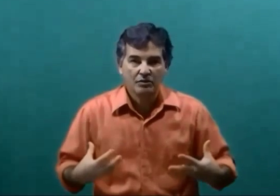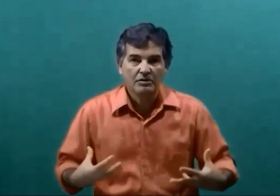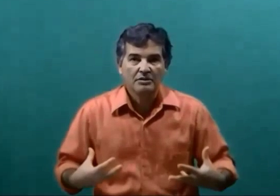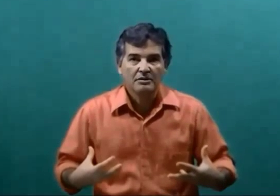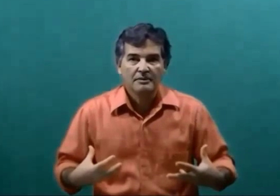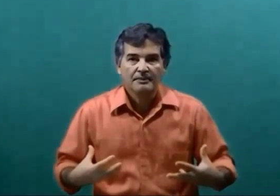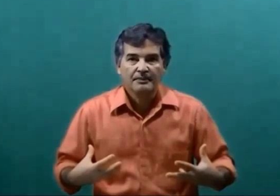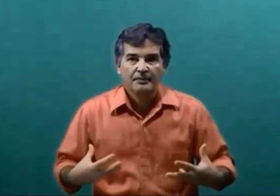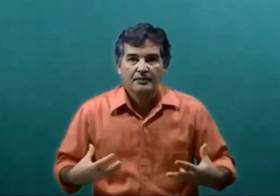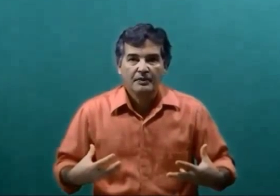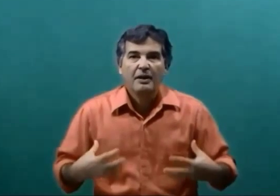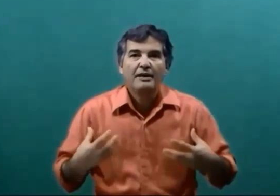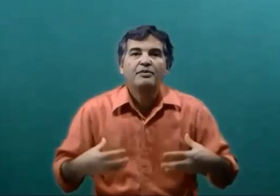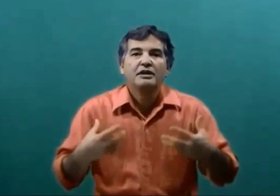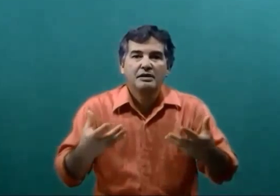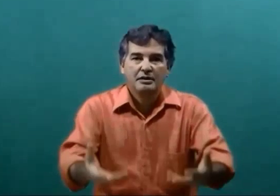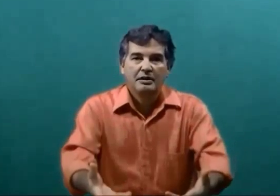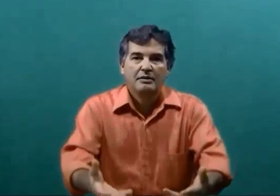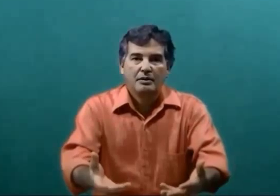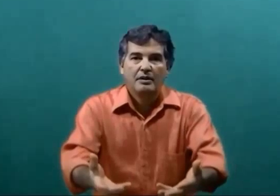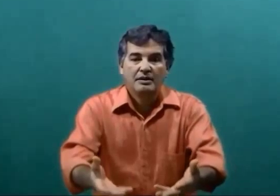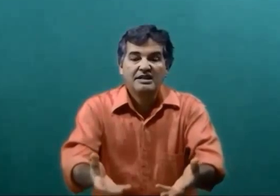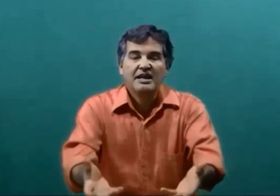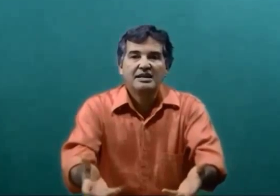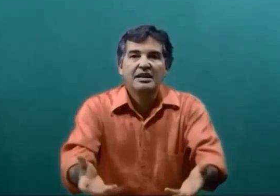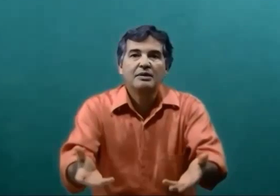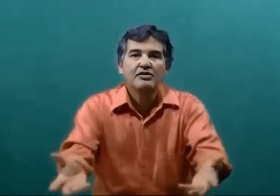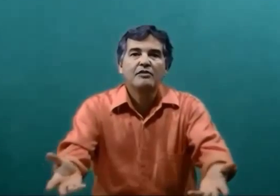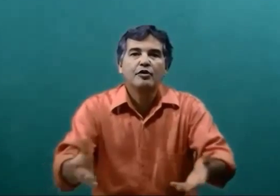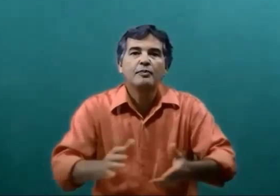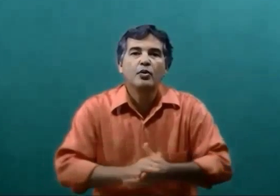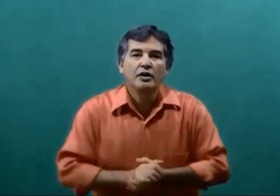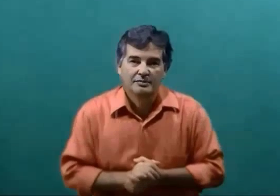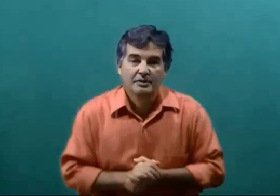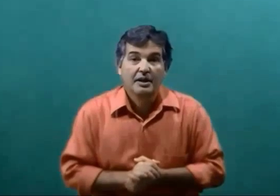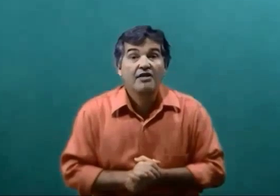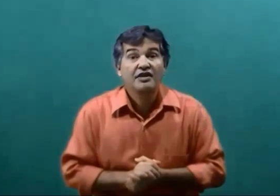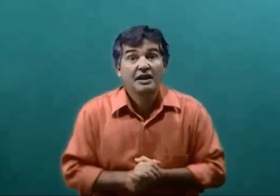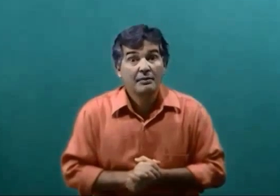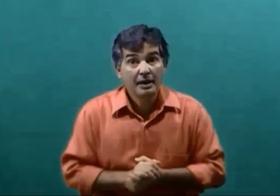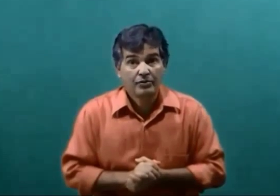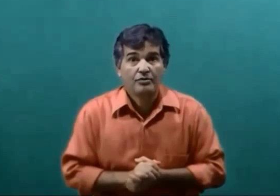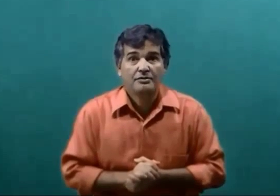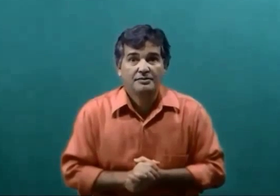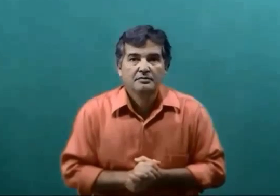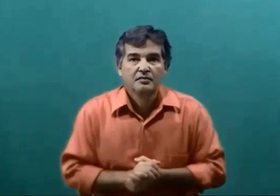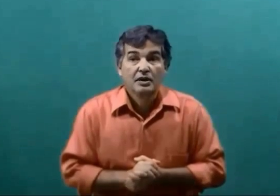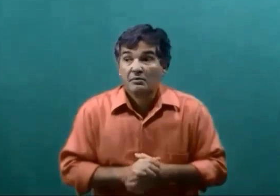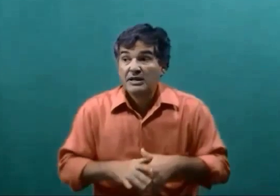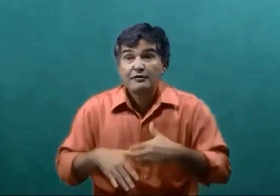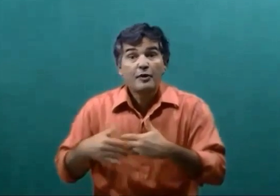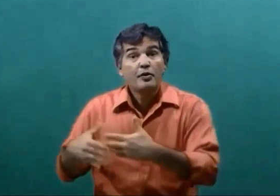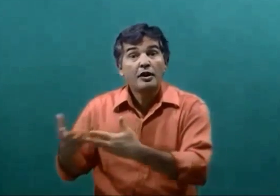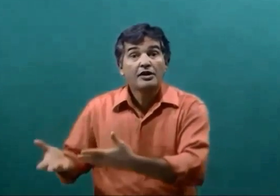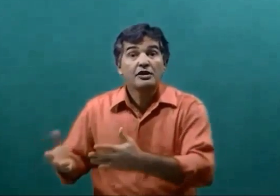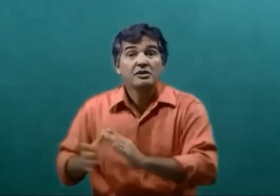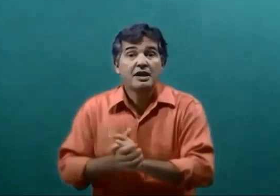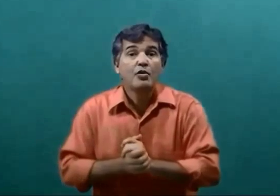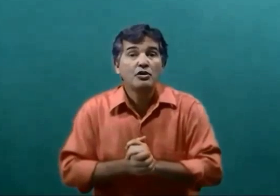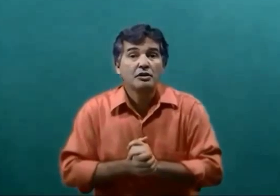encenação para poder dizer exatamente que foi por envenenamento. Mas se foi por uma questão de saúde,